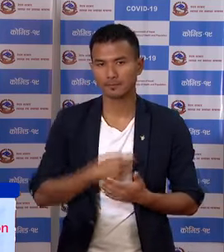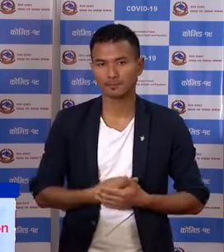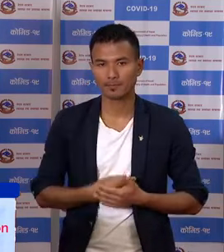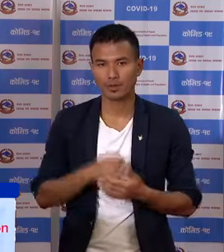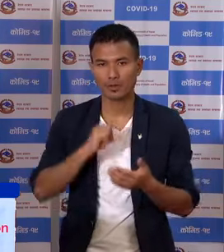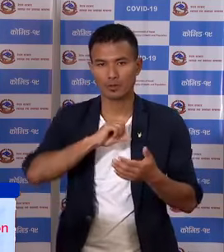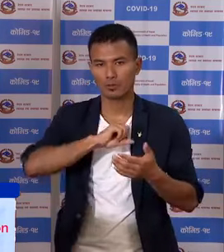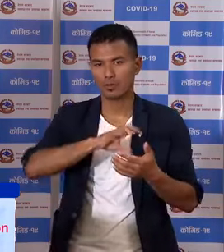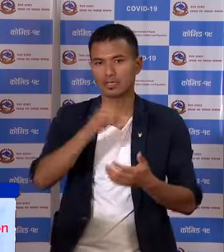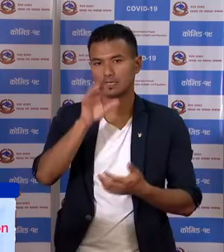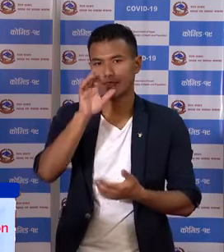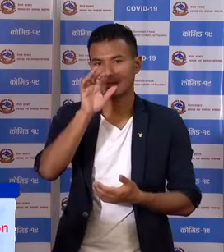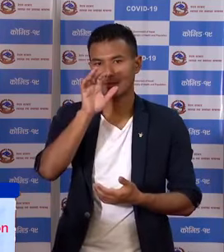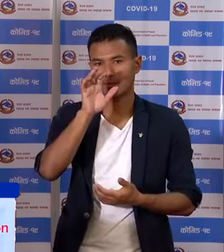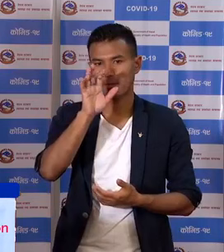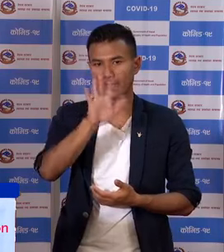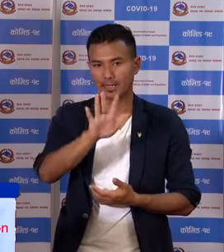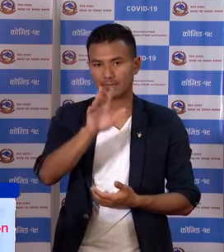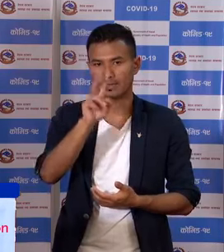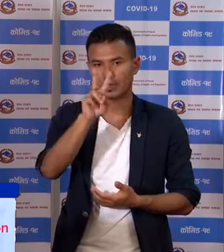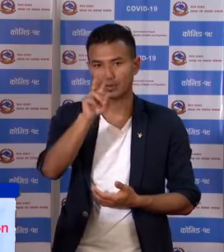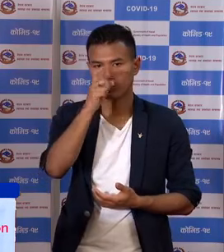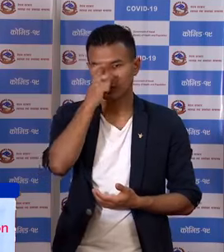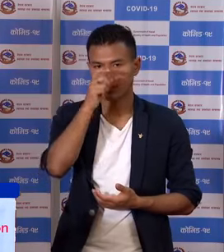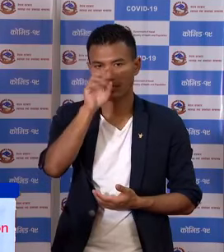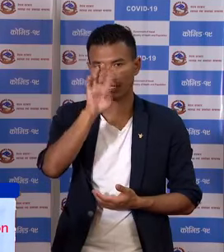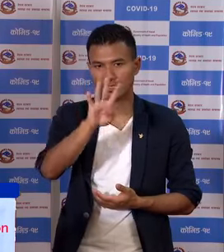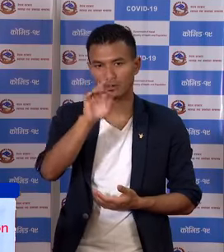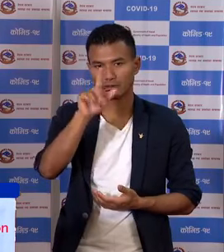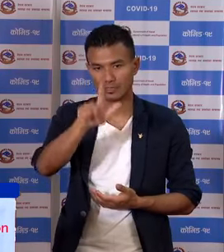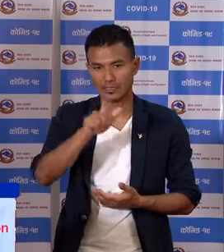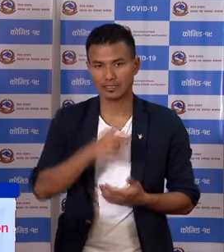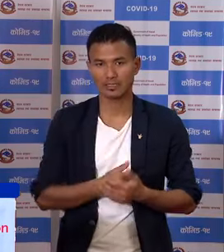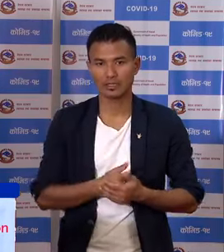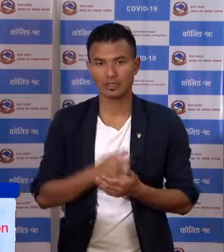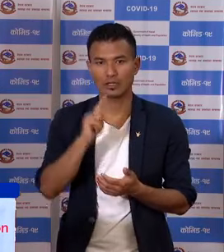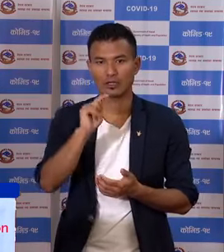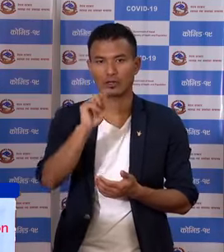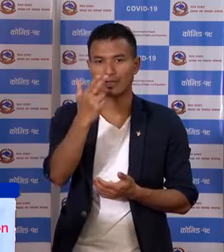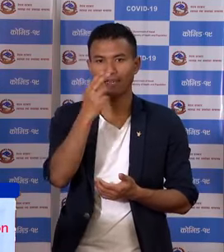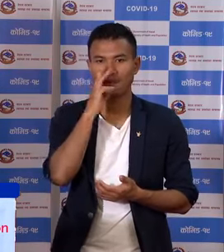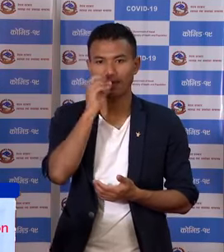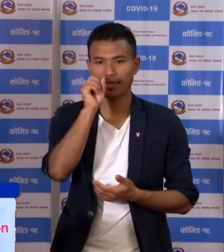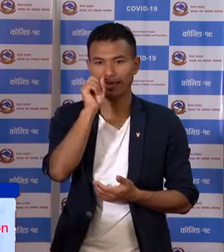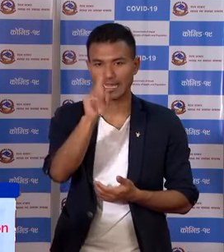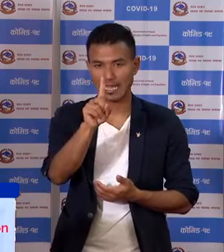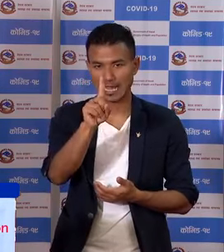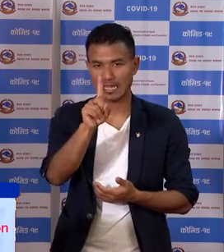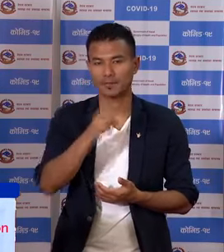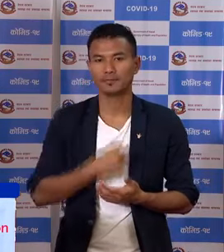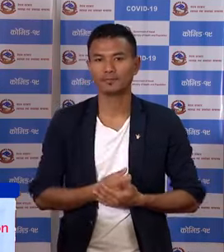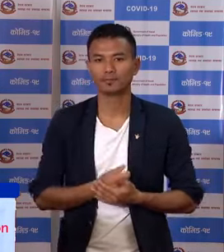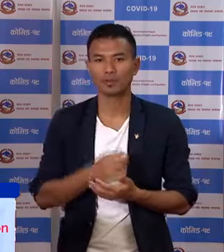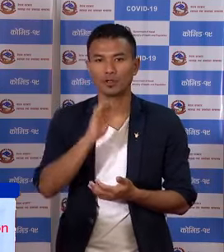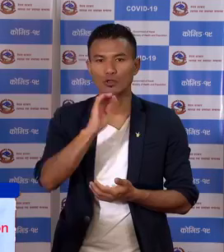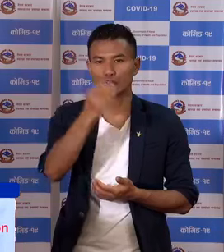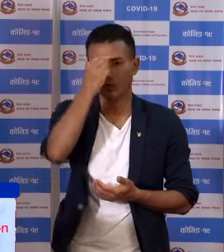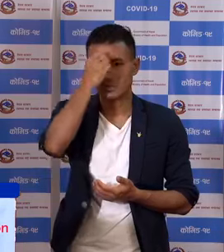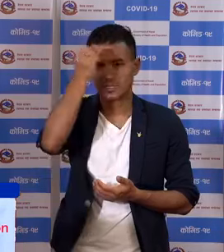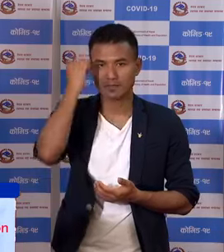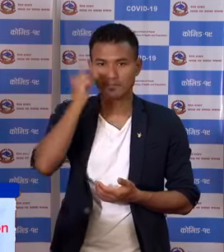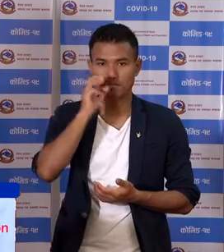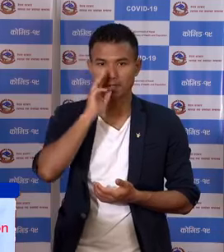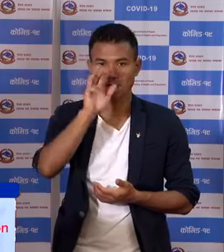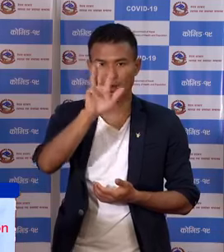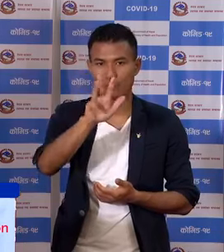परदेश नमर 5 मा 246 करनाली परदेश मा 1 रशुदुरपसीम